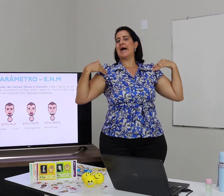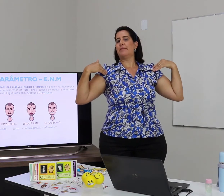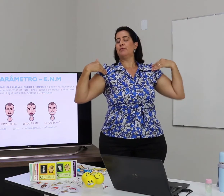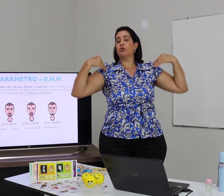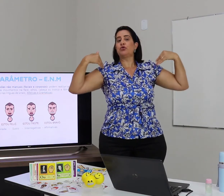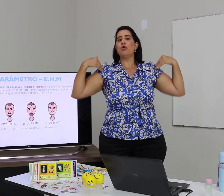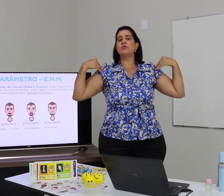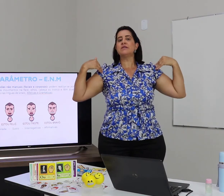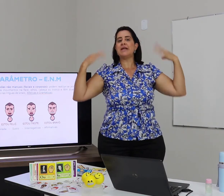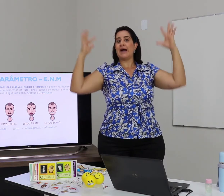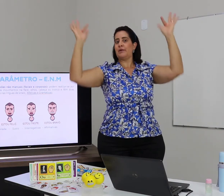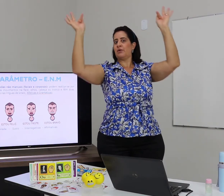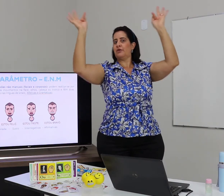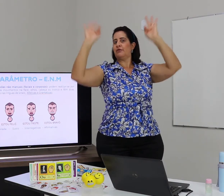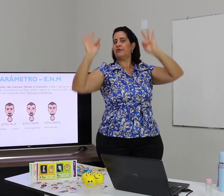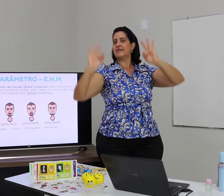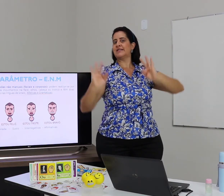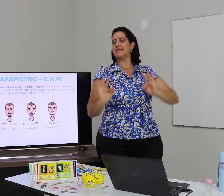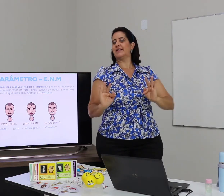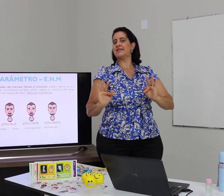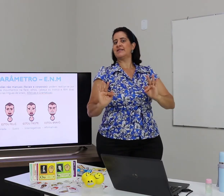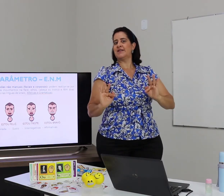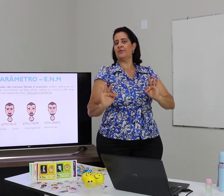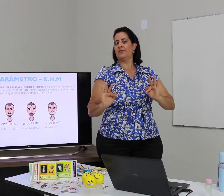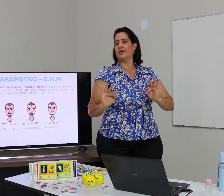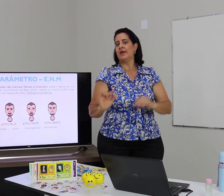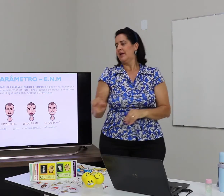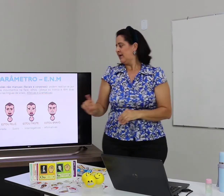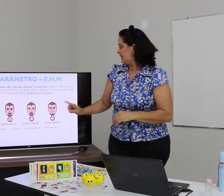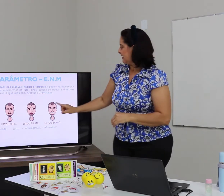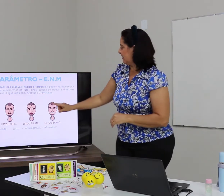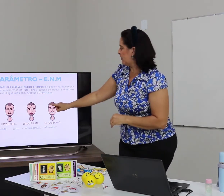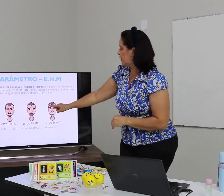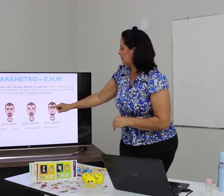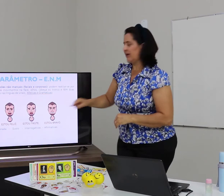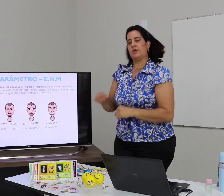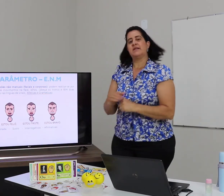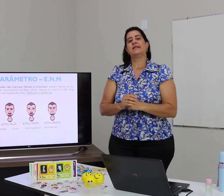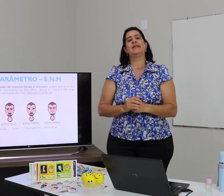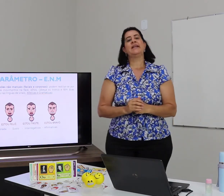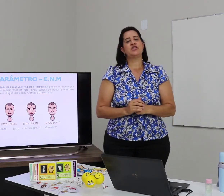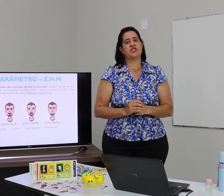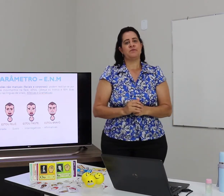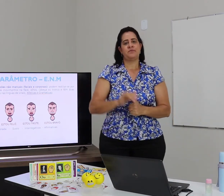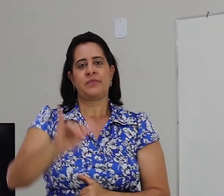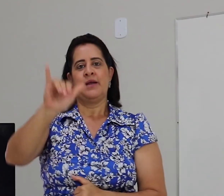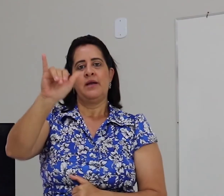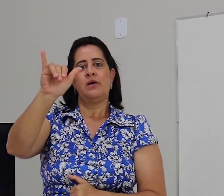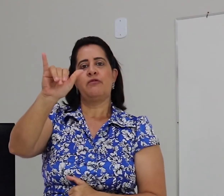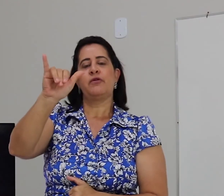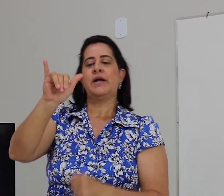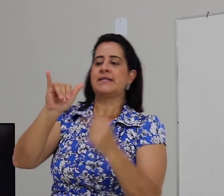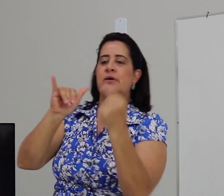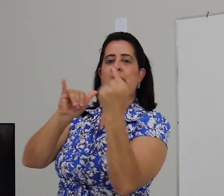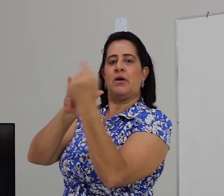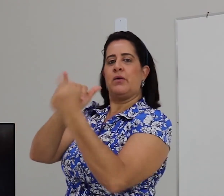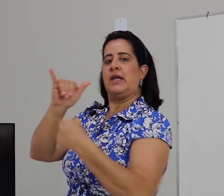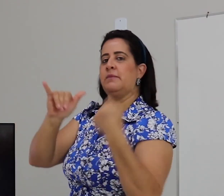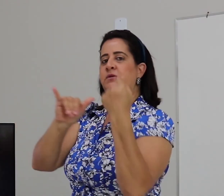abre, meu tronco se abre quando eu vou fazer a sinalização. Quer ver uma outra coisa? Triste. Configuração da mão em